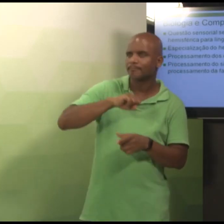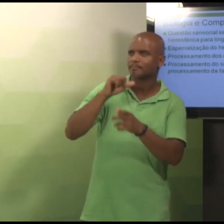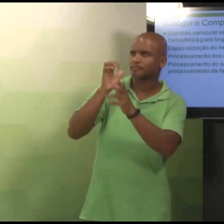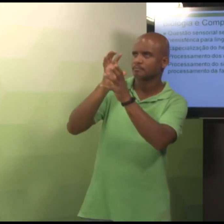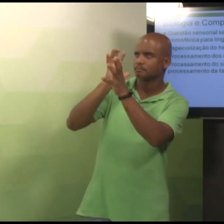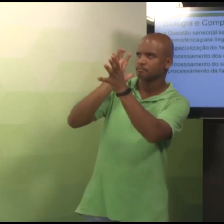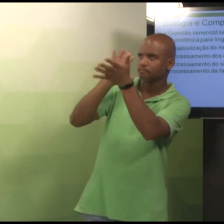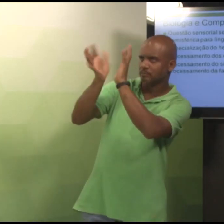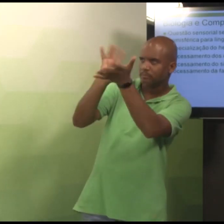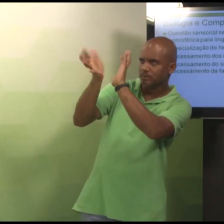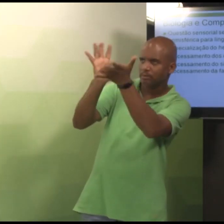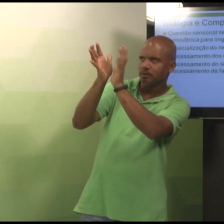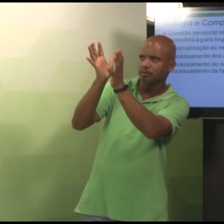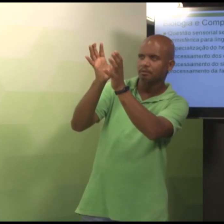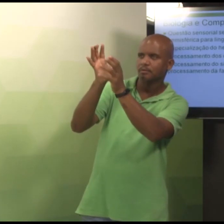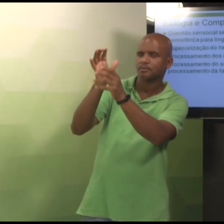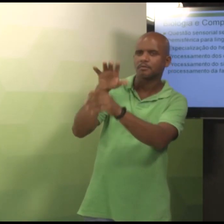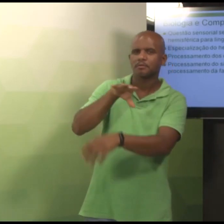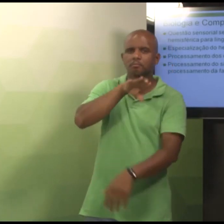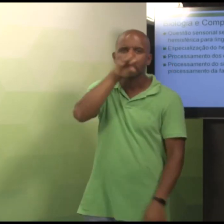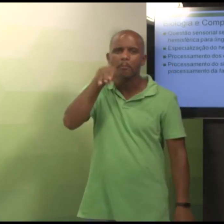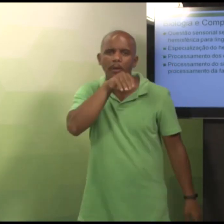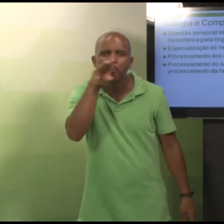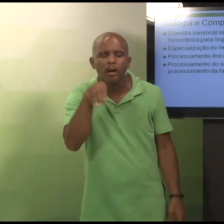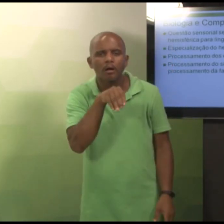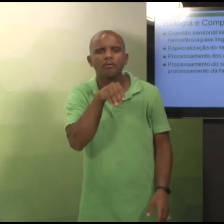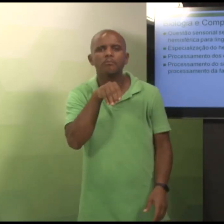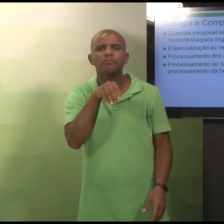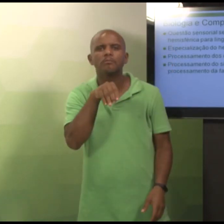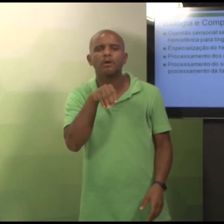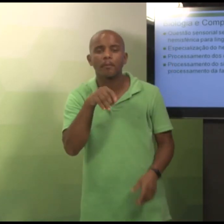ao aprendizado das línguas orais,